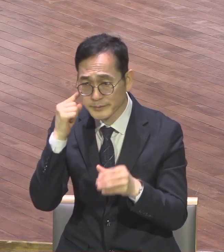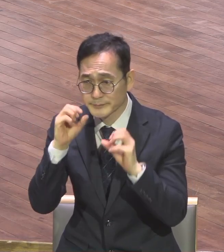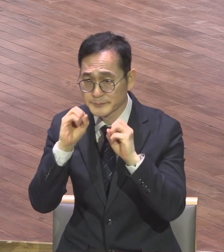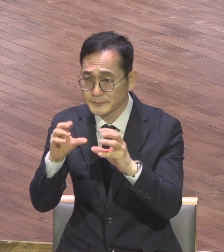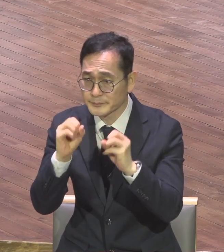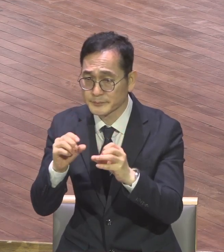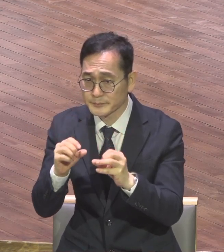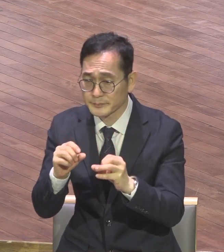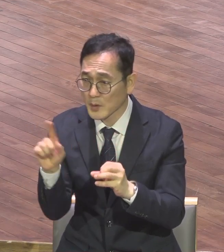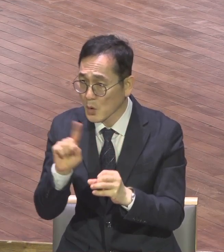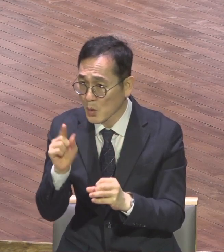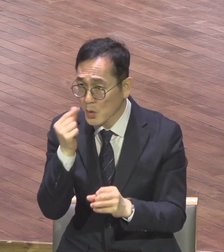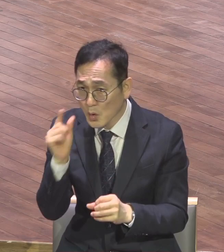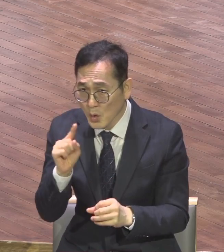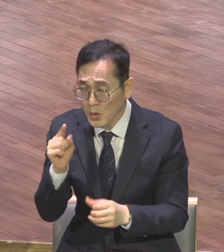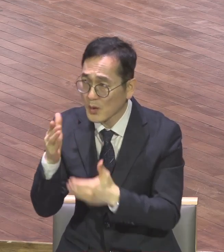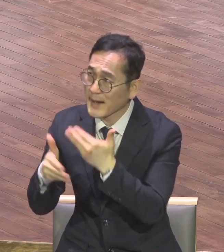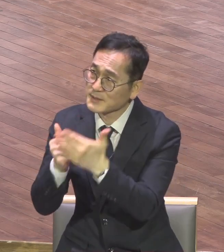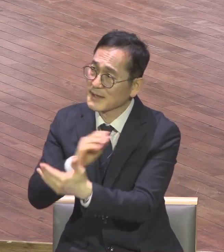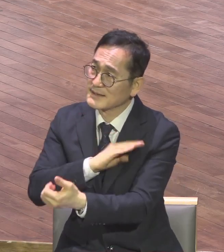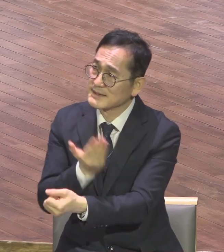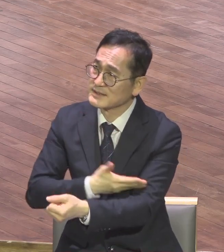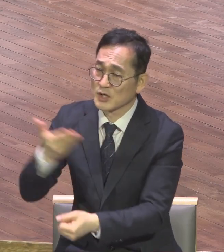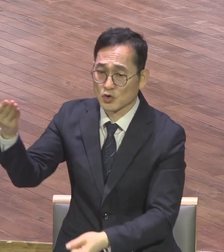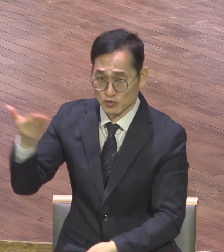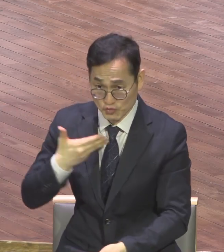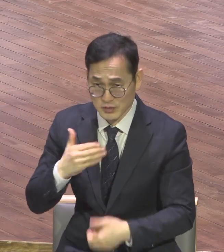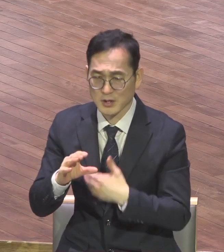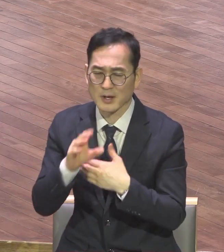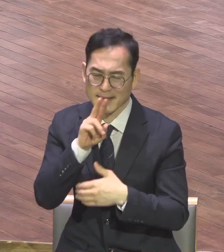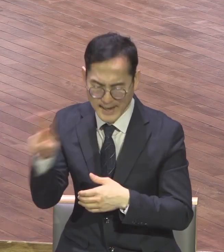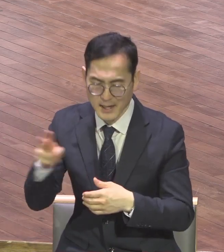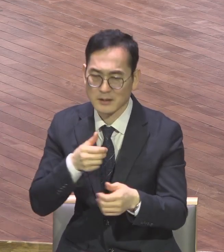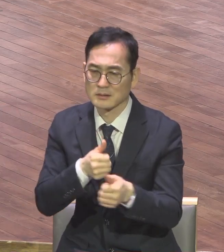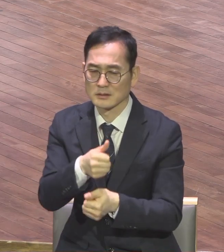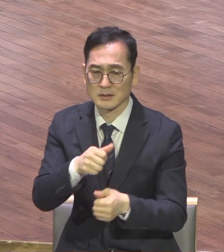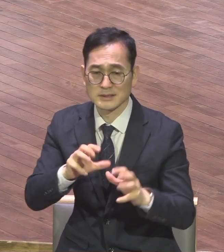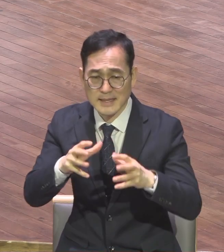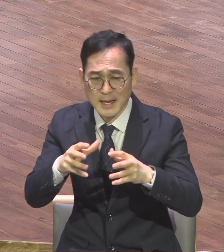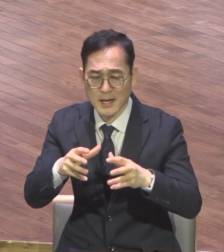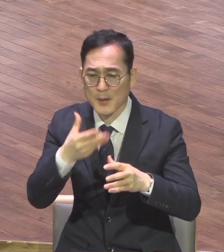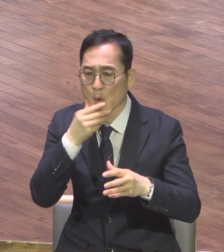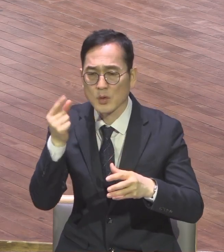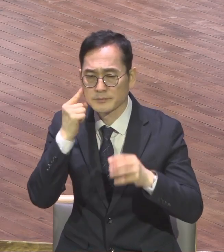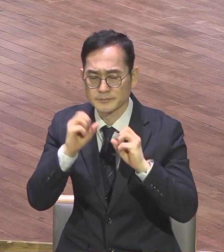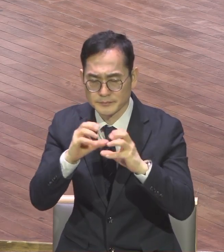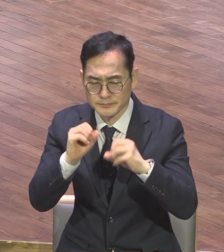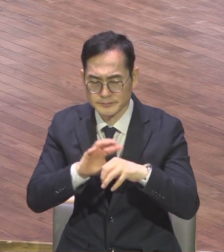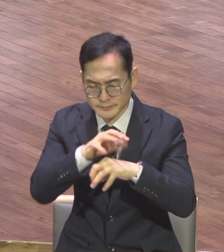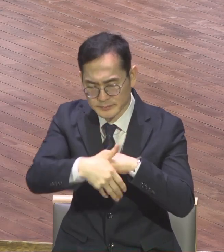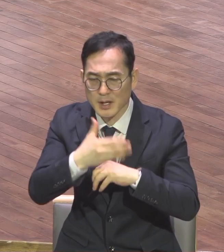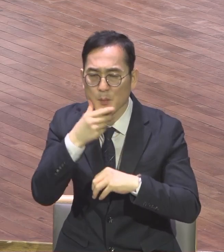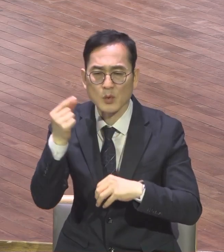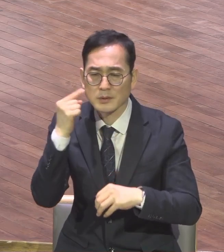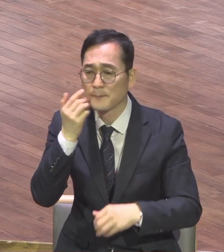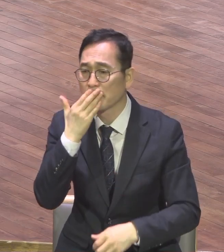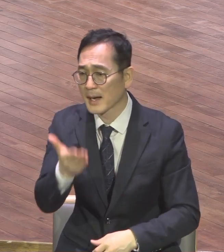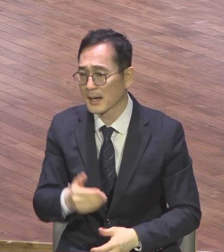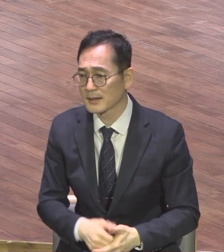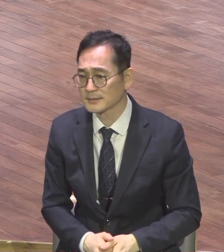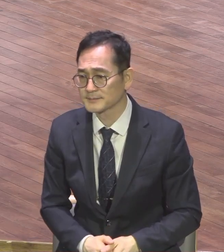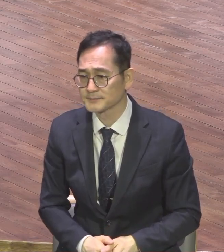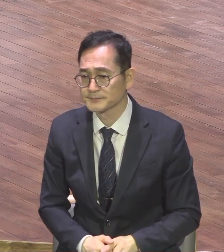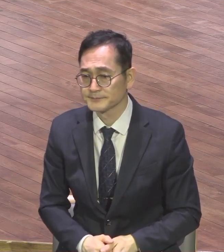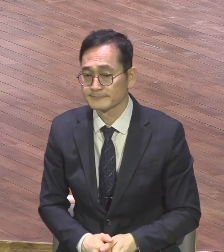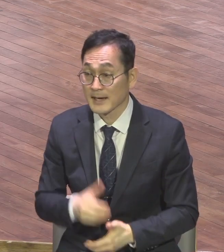보좌의 능력, 하나님 주시는 능력 아니고는 할 수가 없는 거예요. 하나님이란 하나님이신 힘으로 하는 겁니다. 언약